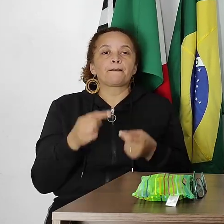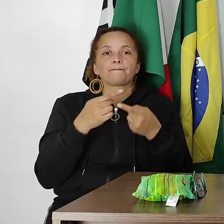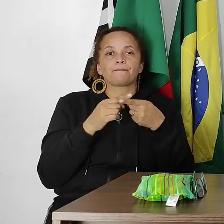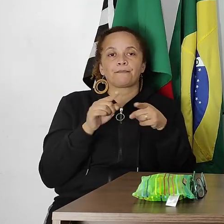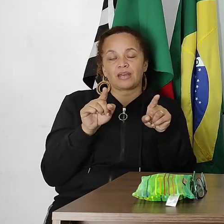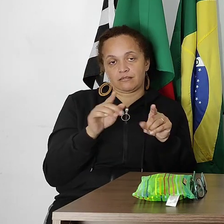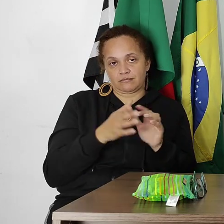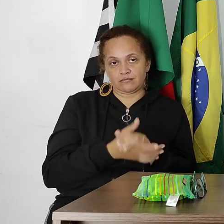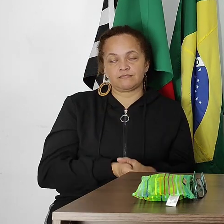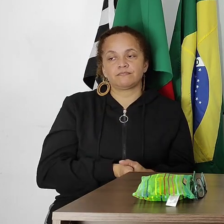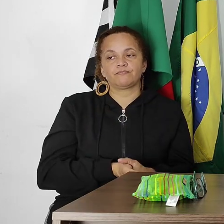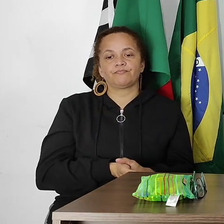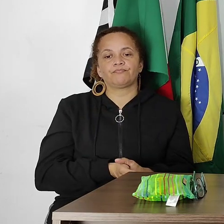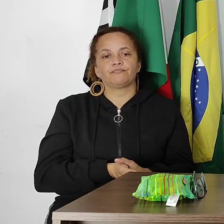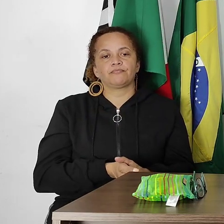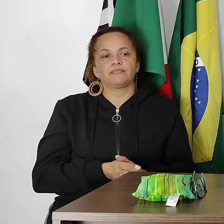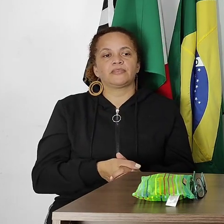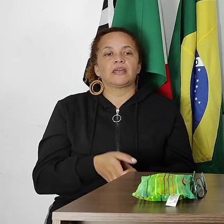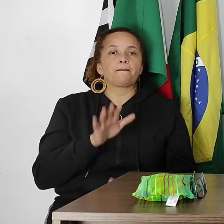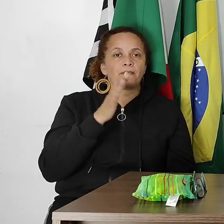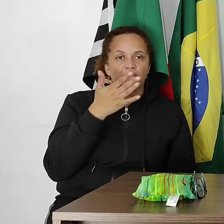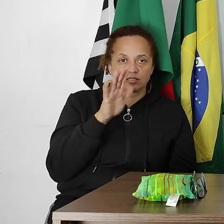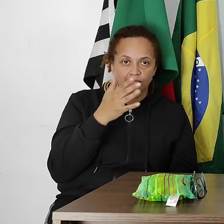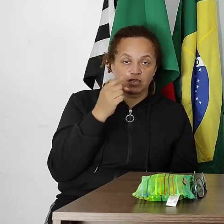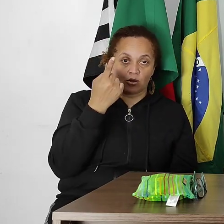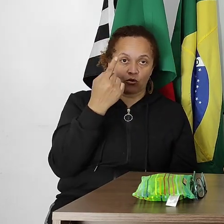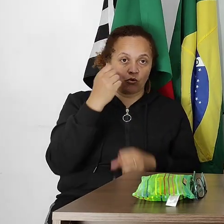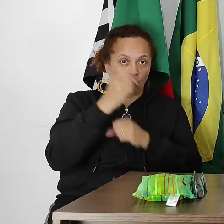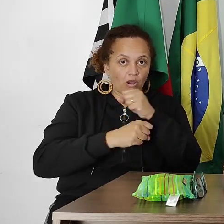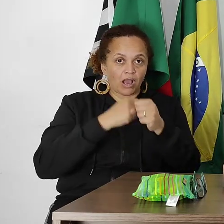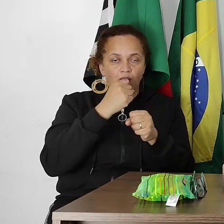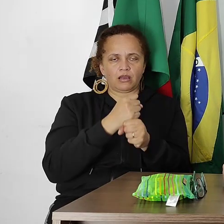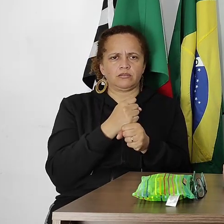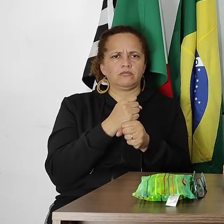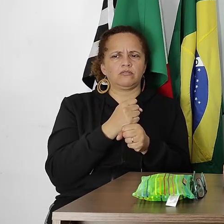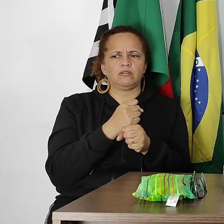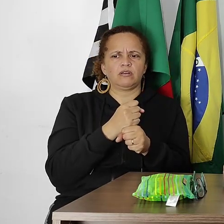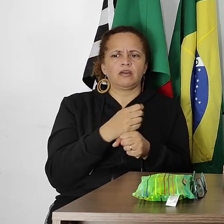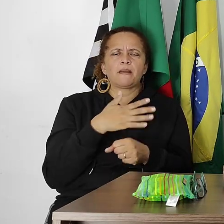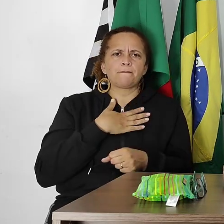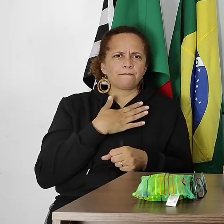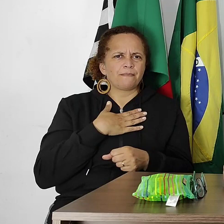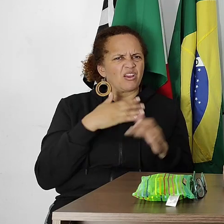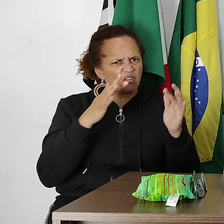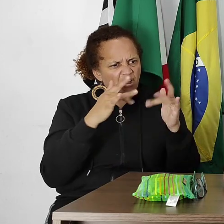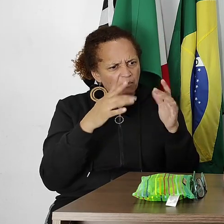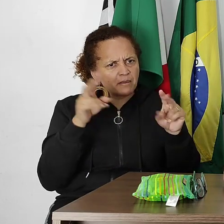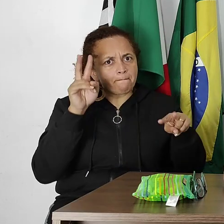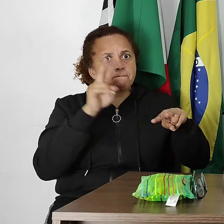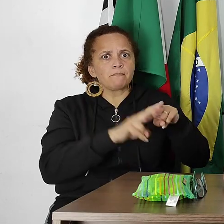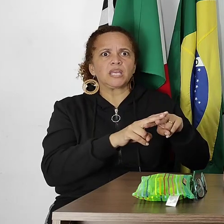ou menos, não demorou mais do que um ano, ele foi preso novamente, né. E